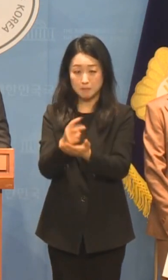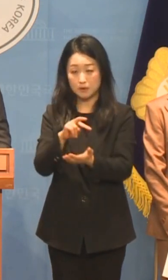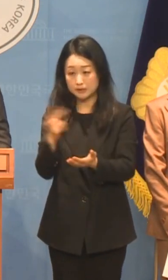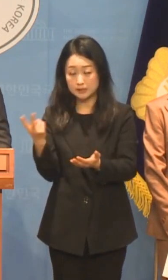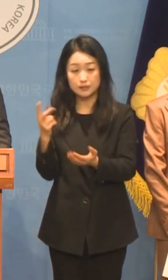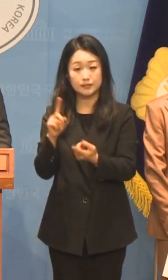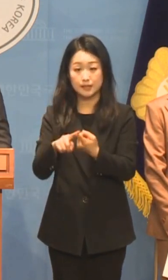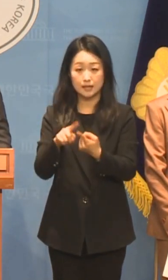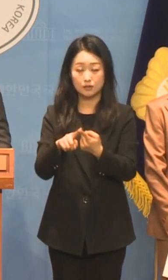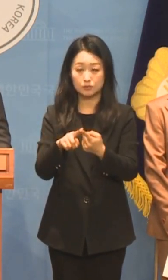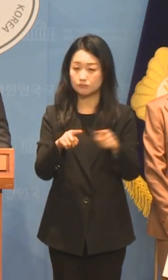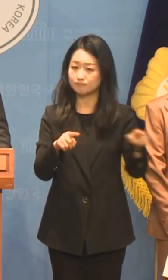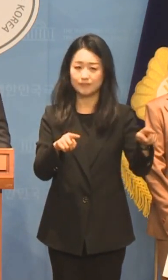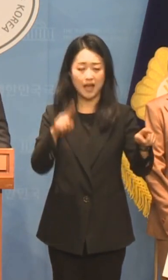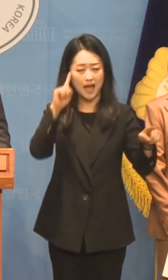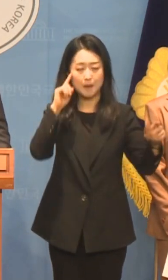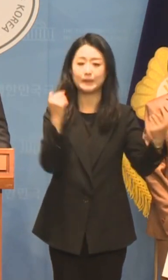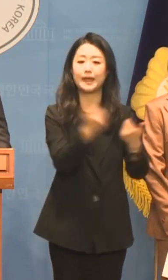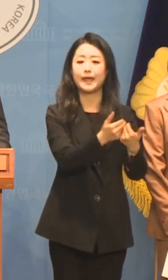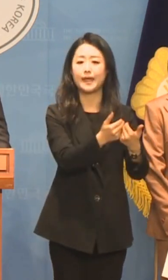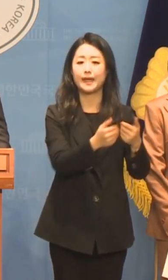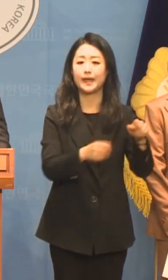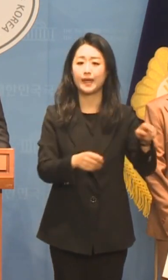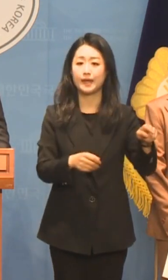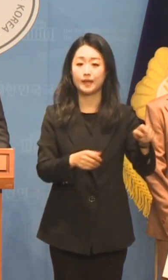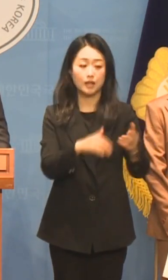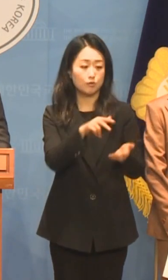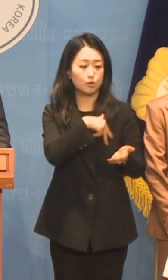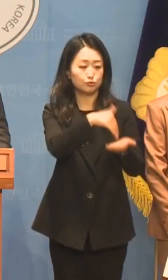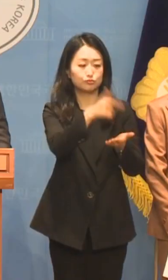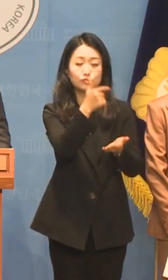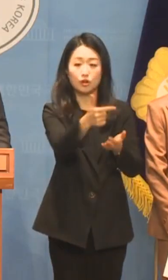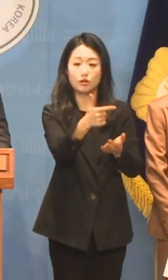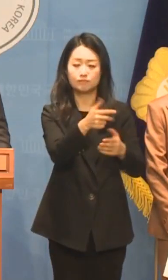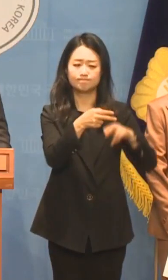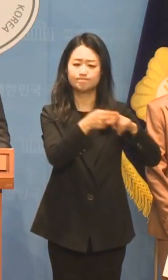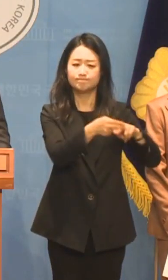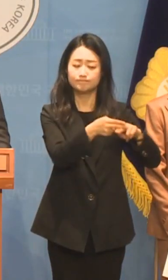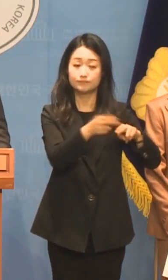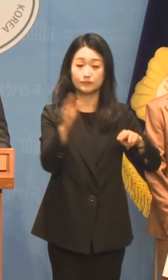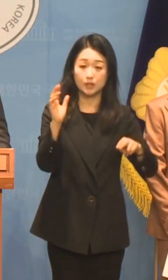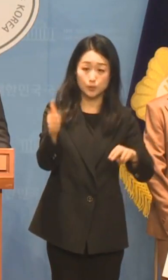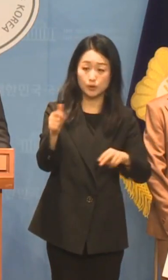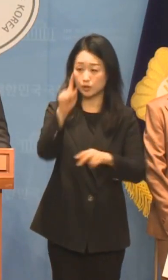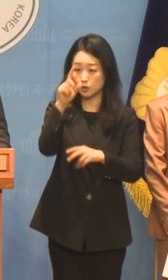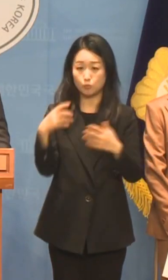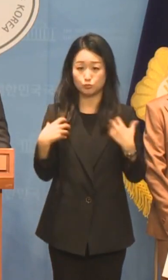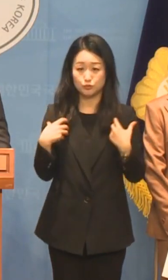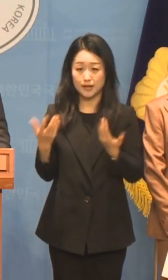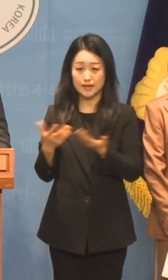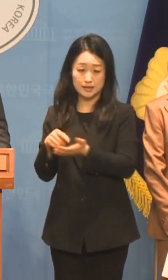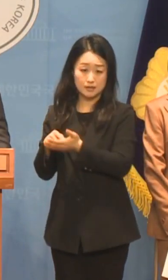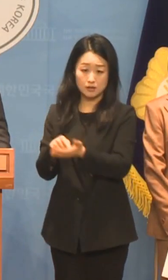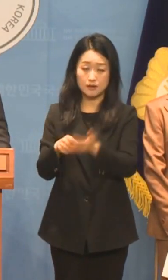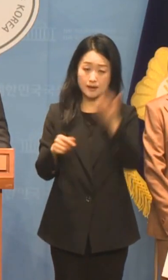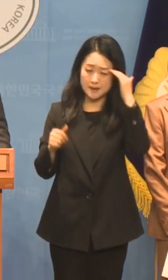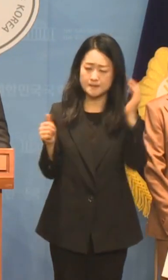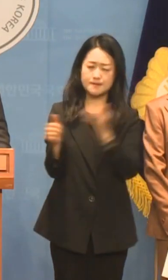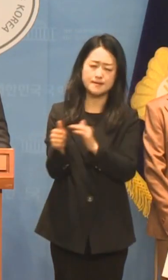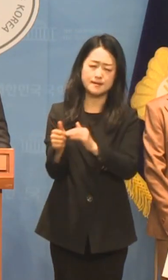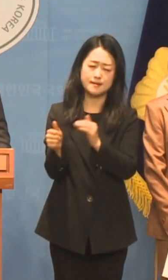개정하지 못하게 했습니다. 한마디로 다수 의회 권력으로 대통령과 정부가 제대로 일할 수